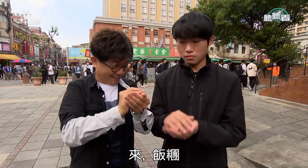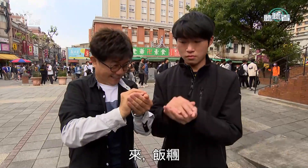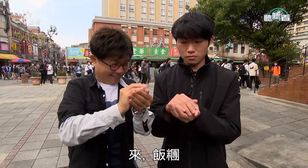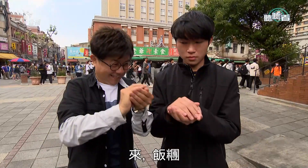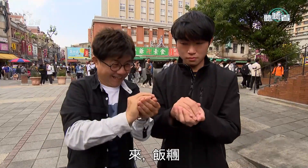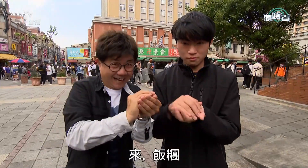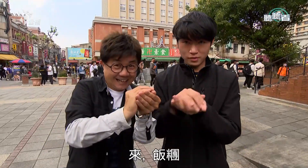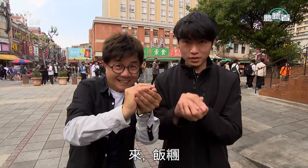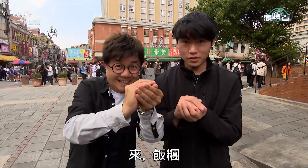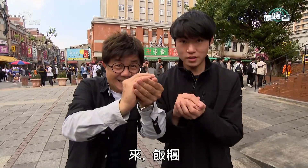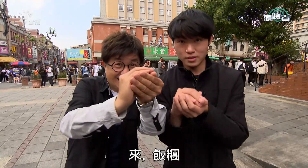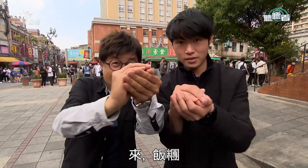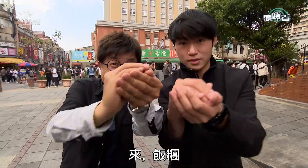来饭团。